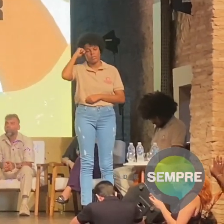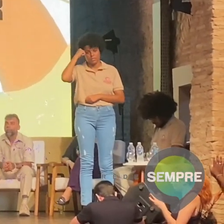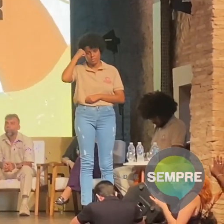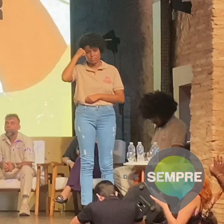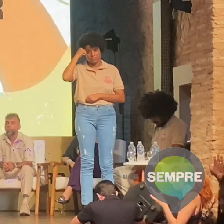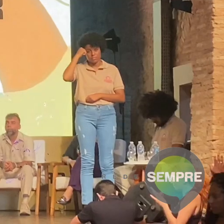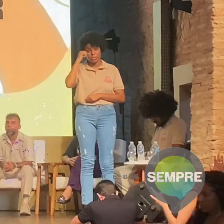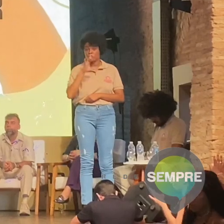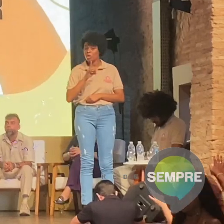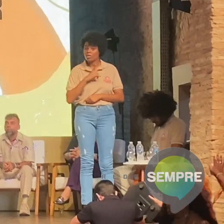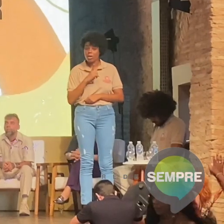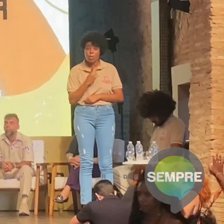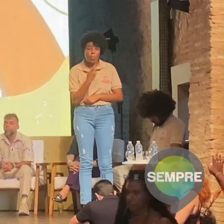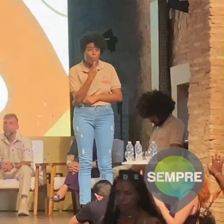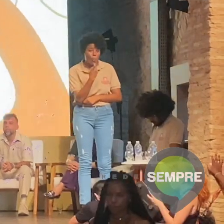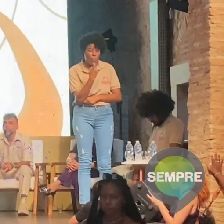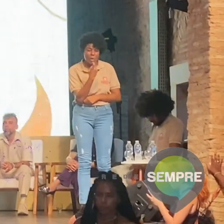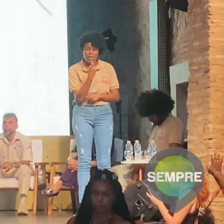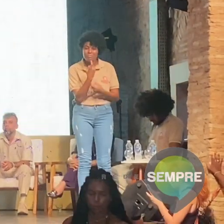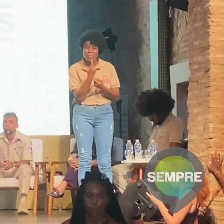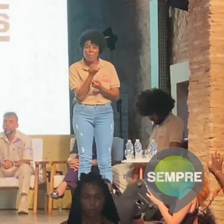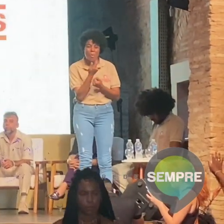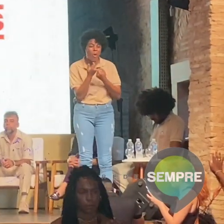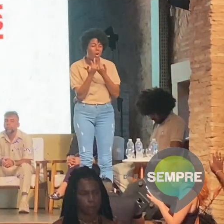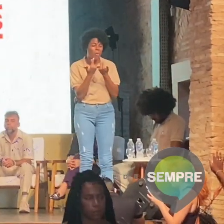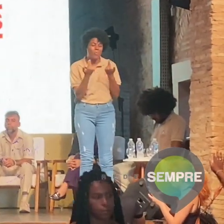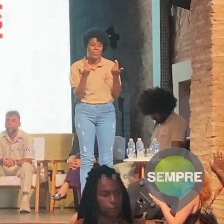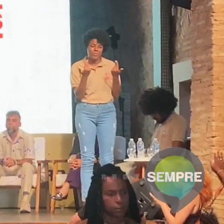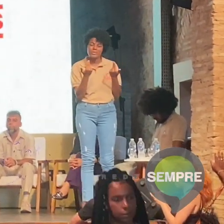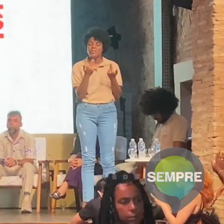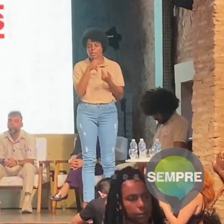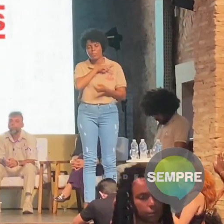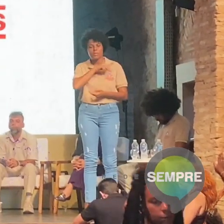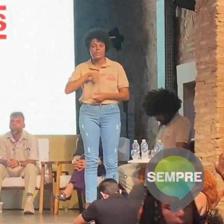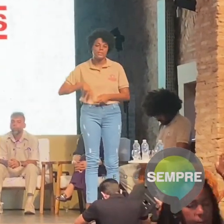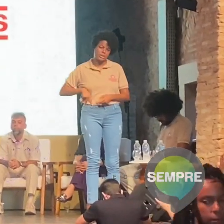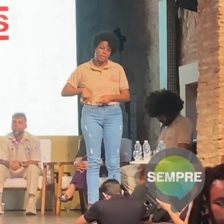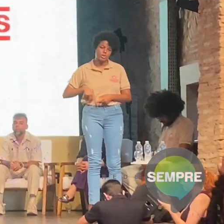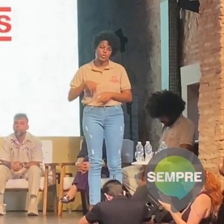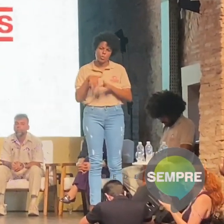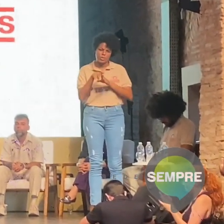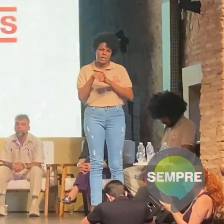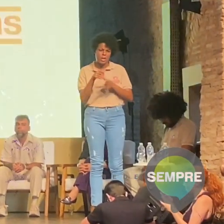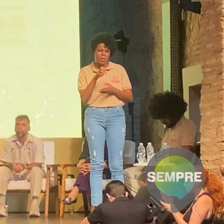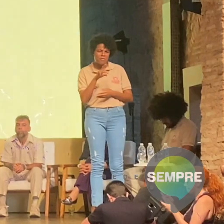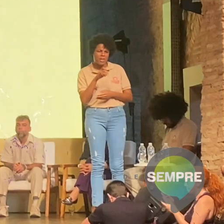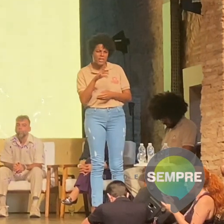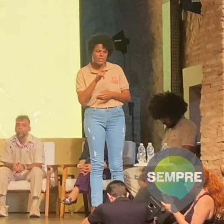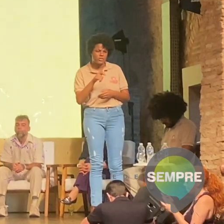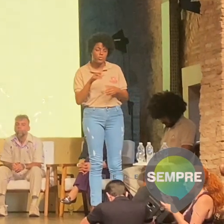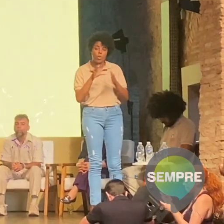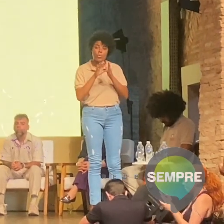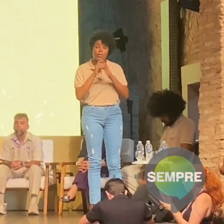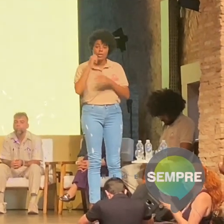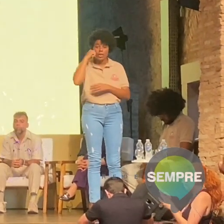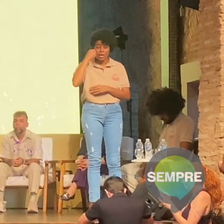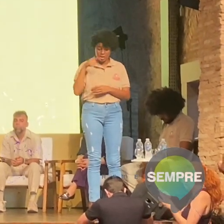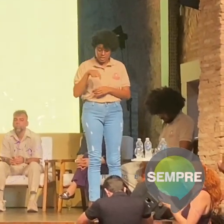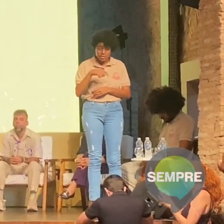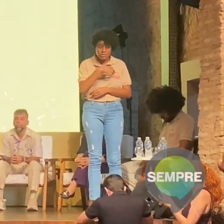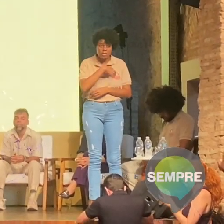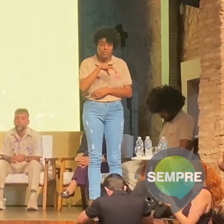a única atividade que tinha Evilásio, presidente do Conselho da comunidade negra em nossa